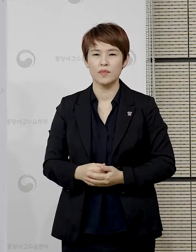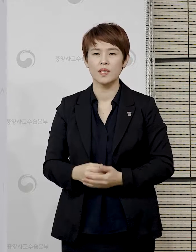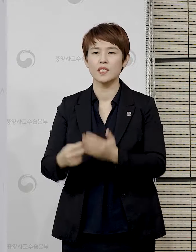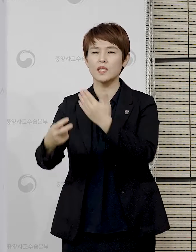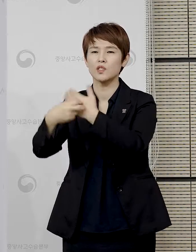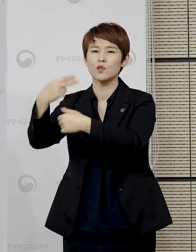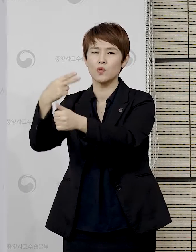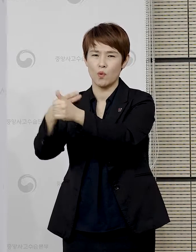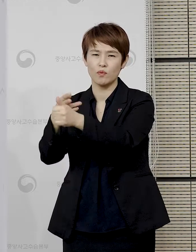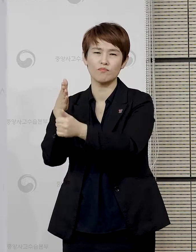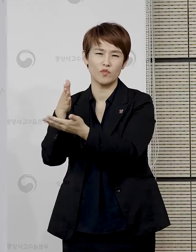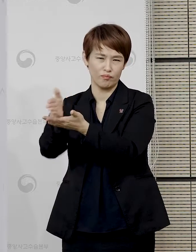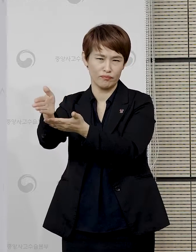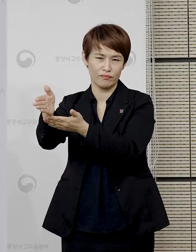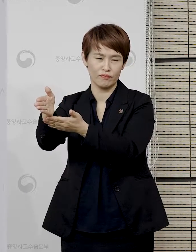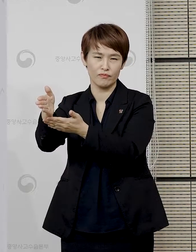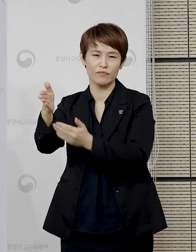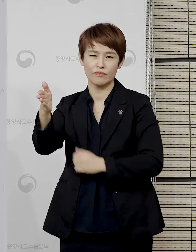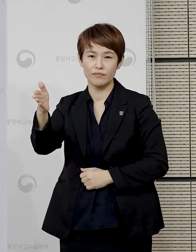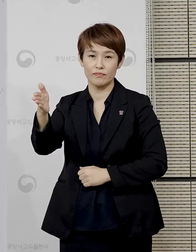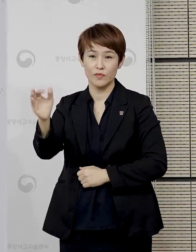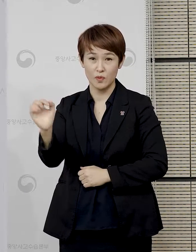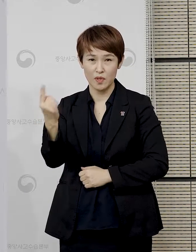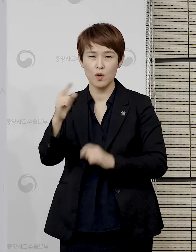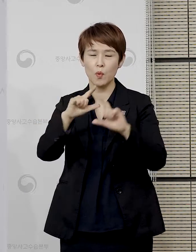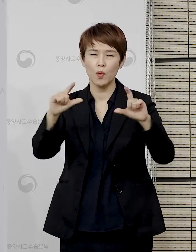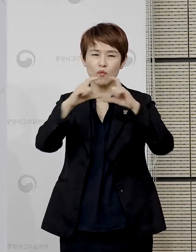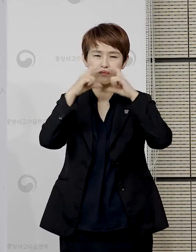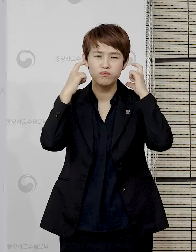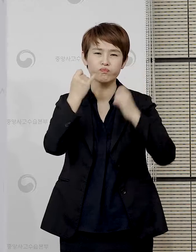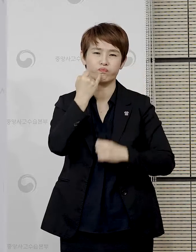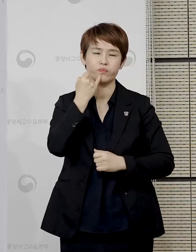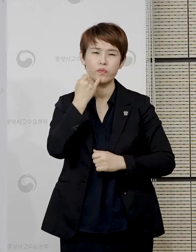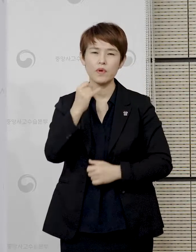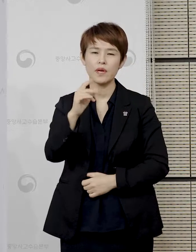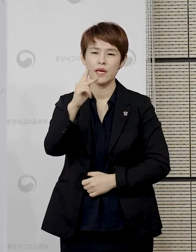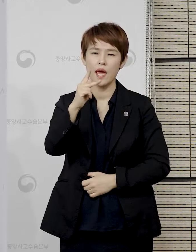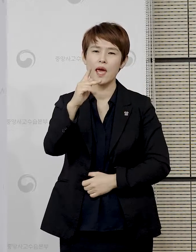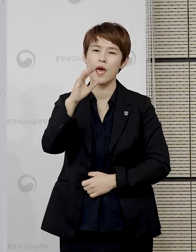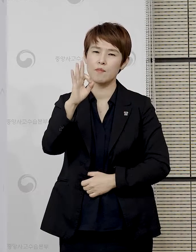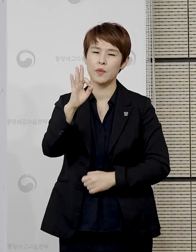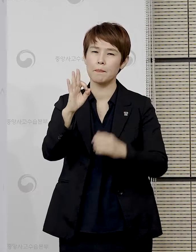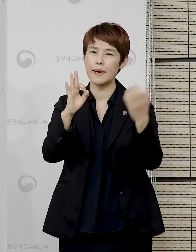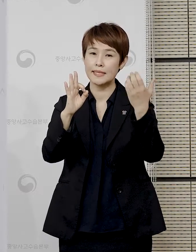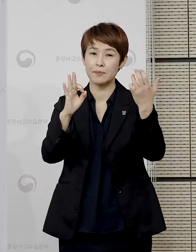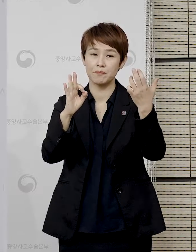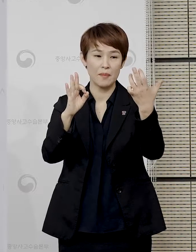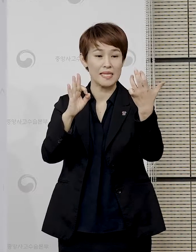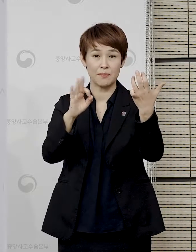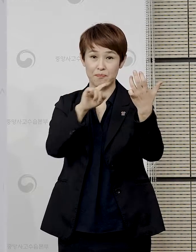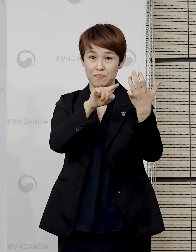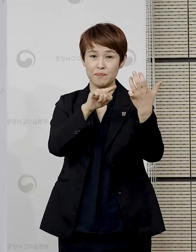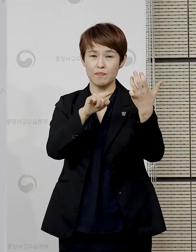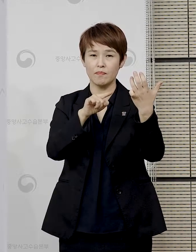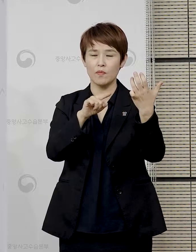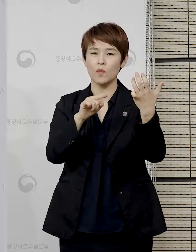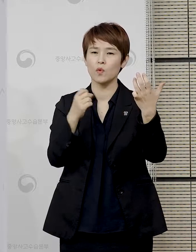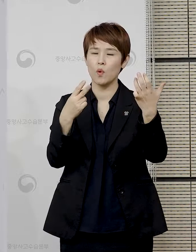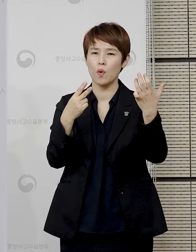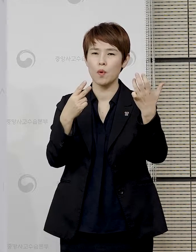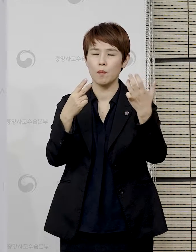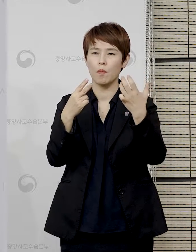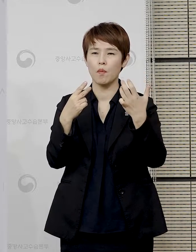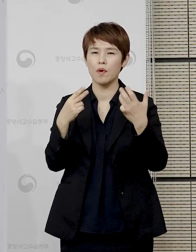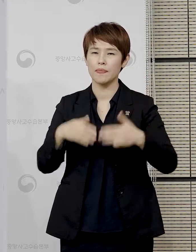의료진에게 권장되는 마스크입니다. 일상생활에서는 KF80과 같은 보건용 마스크나